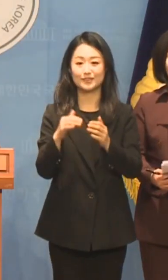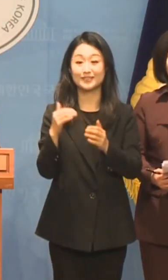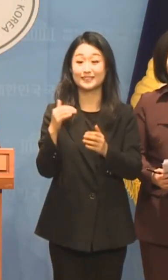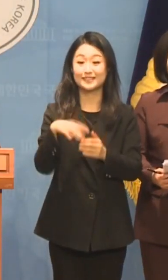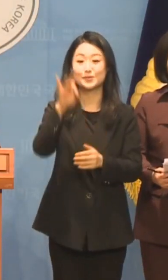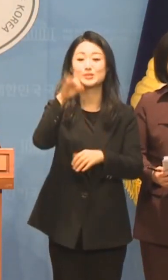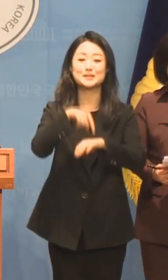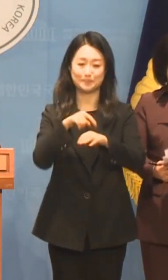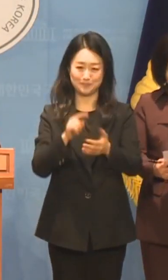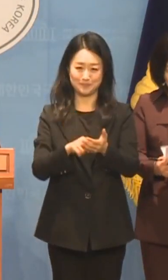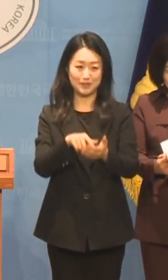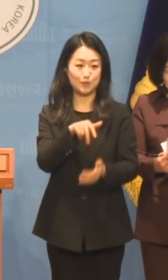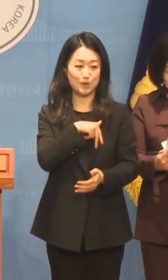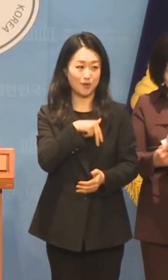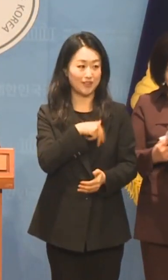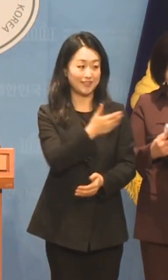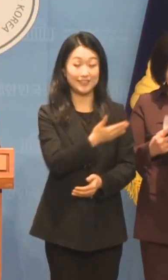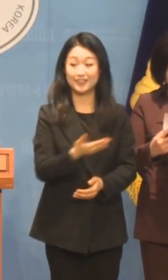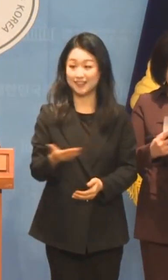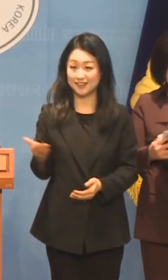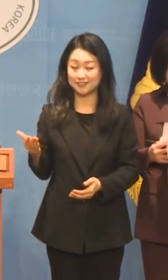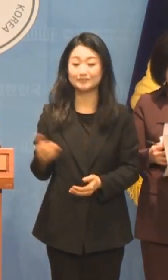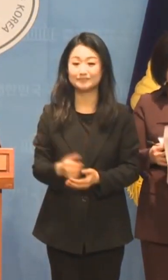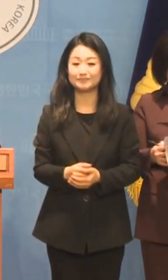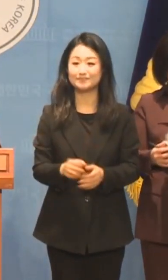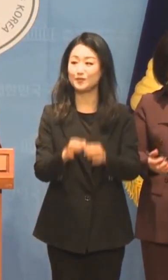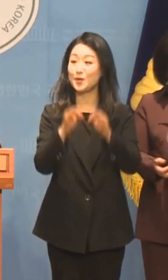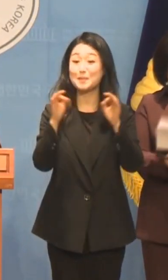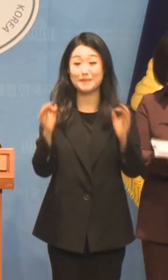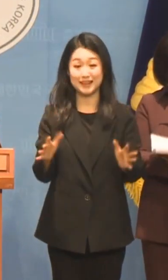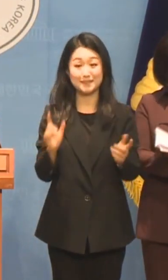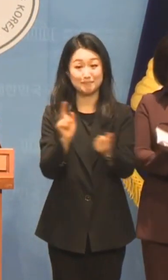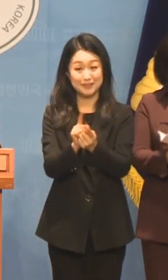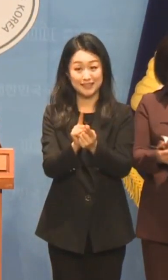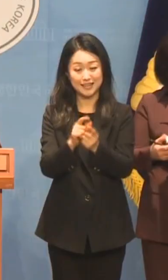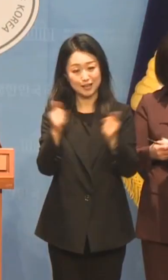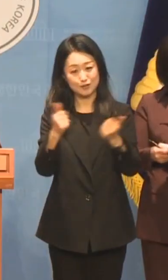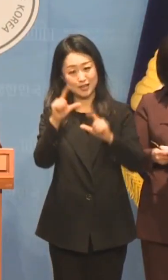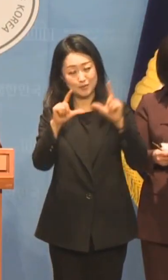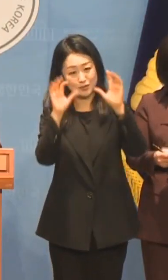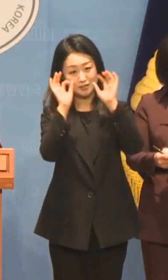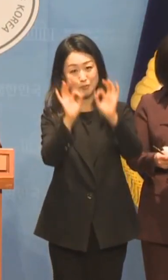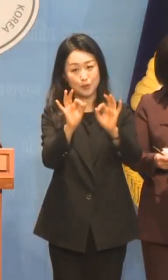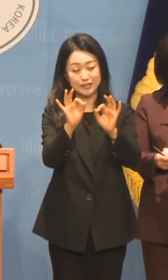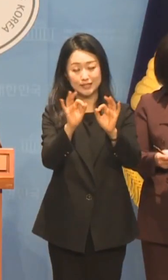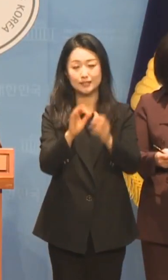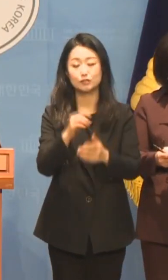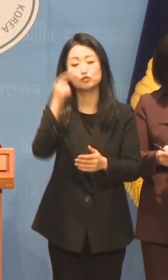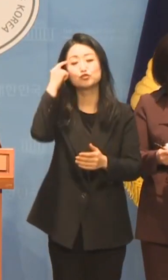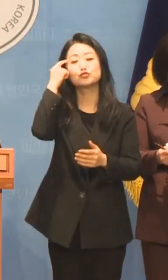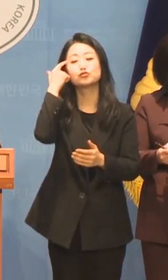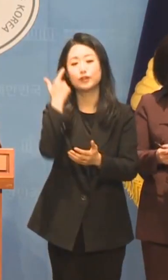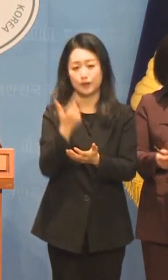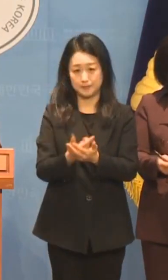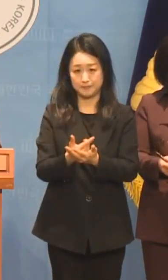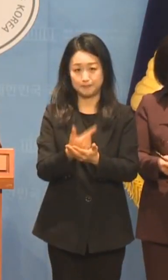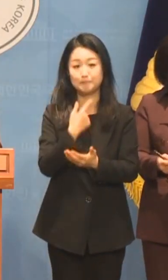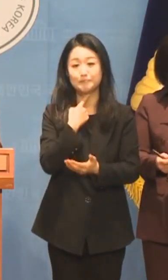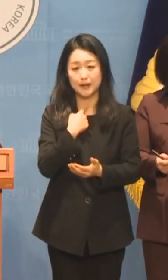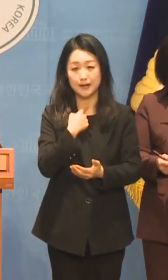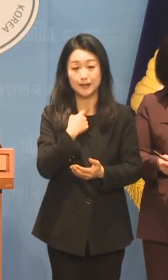돌아온 초심 의원들입니다. 오랜만에 돌아온 국회의 모습은 그러나 매우